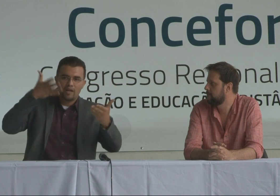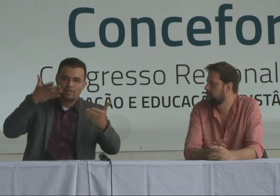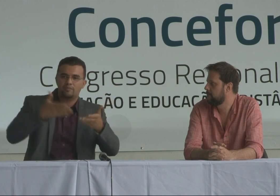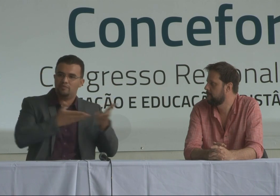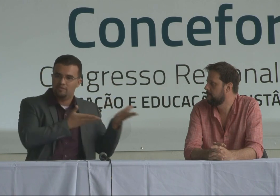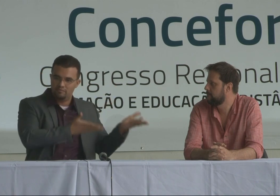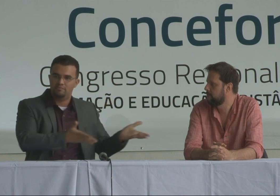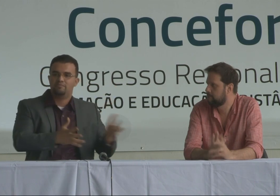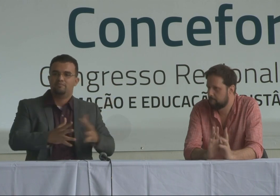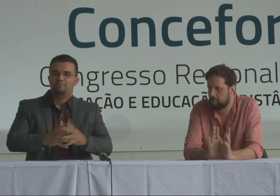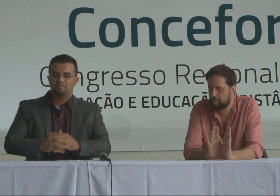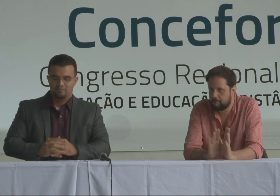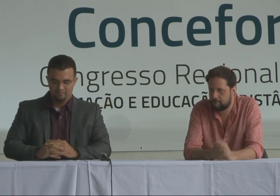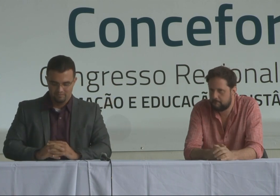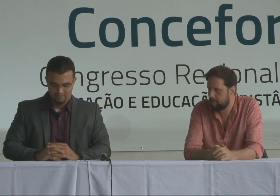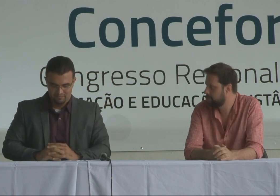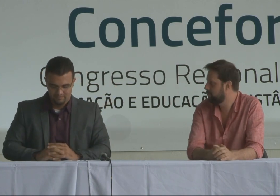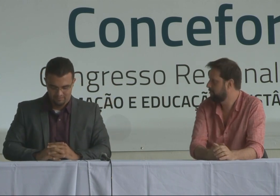Então, agora eu fico com vocês a organização do Departamento Nacional.